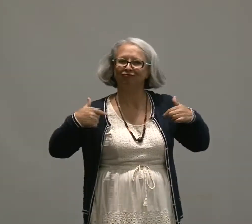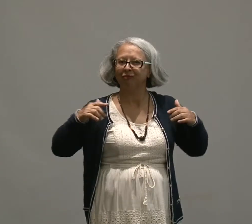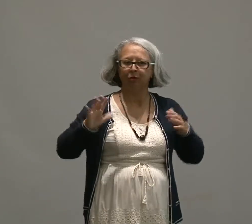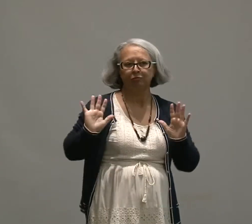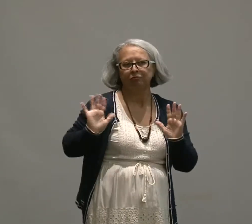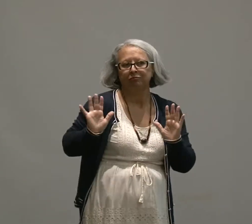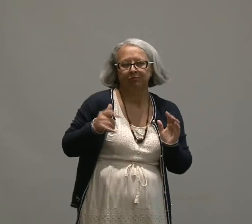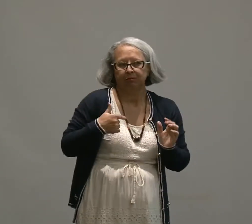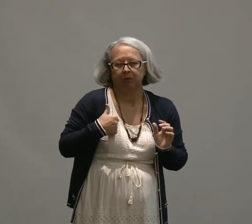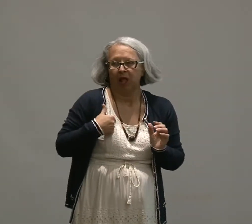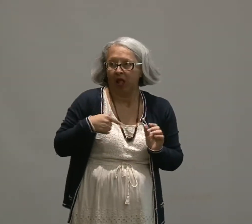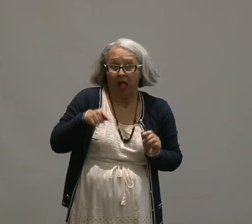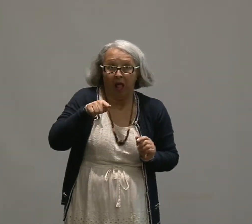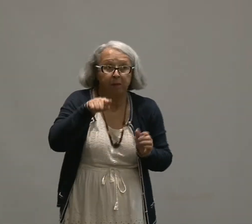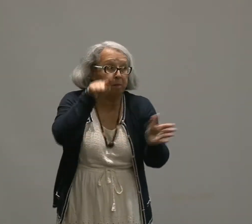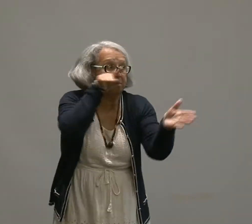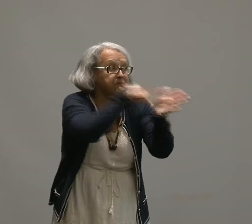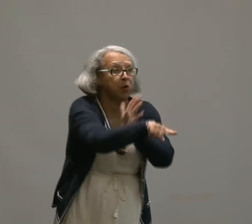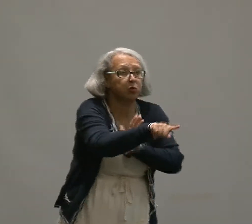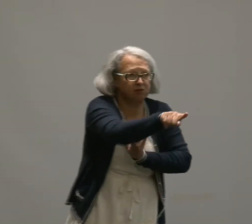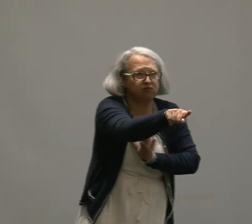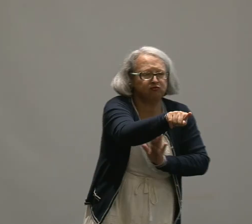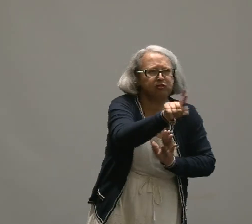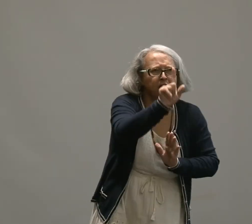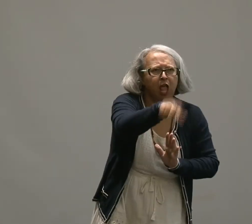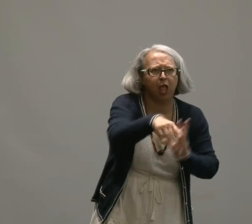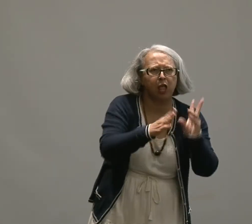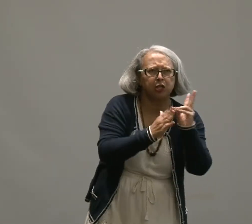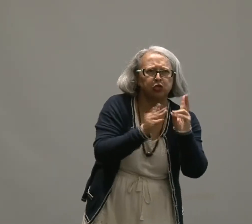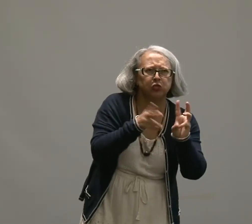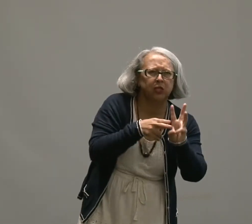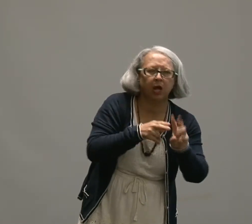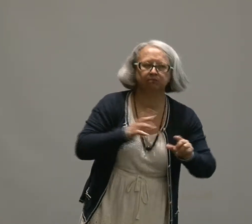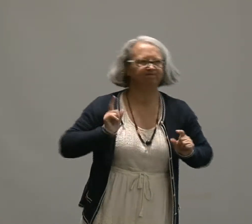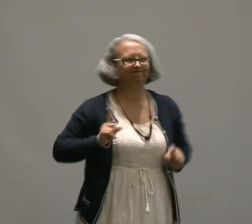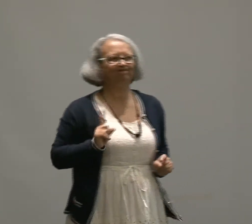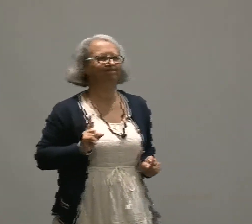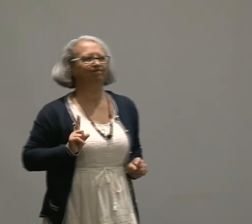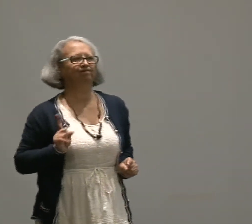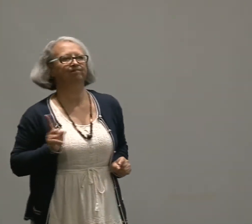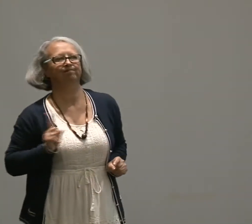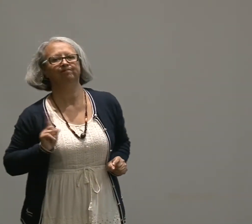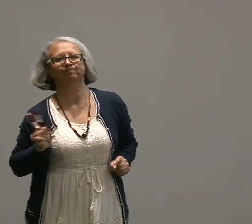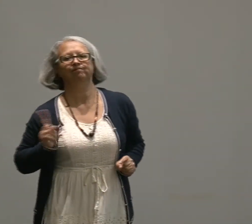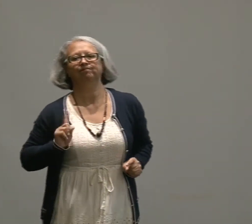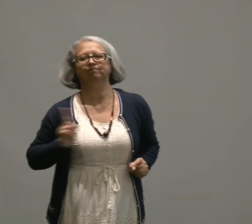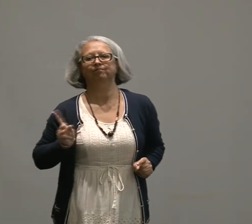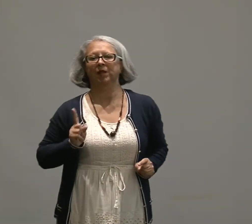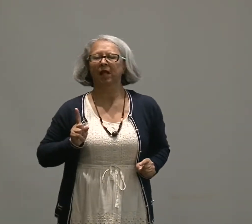Os índios que correspondem a esses 45%, eles já são diferentes. Eles não se identificam como